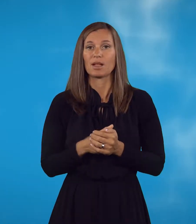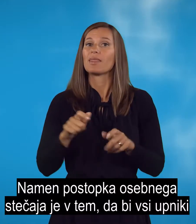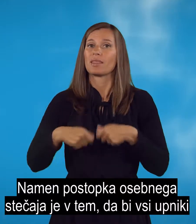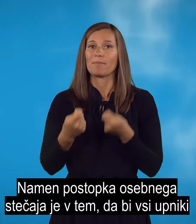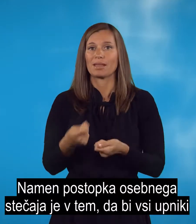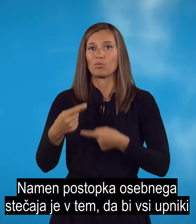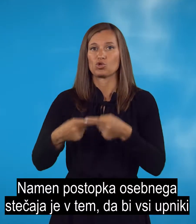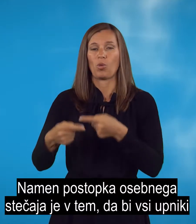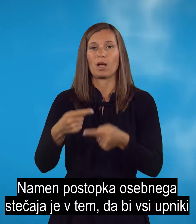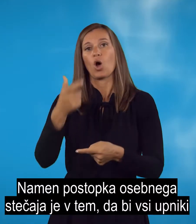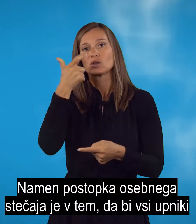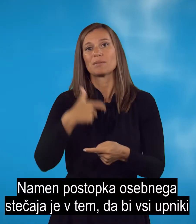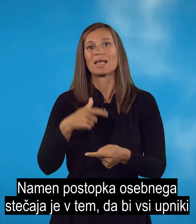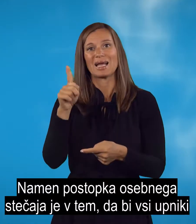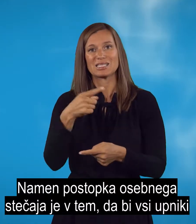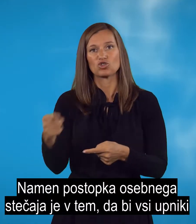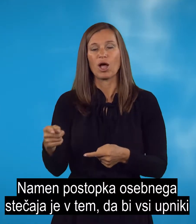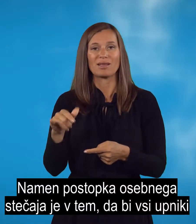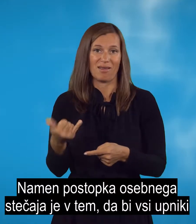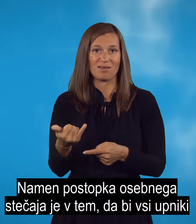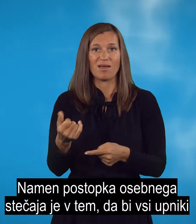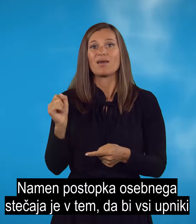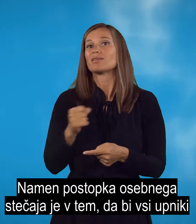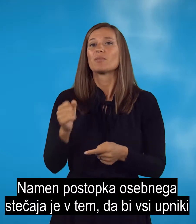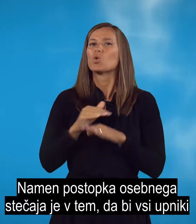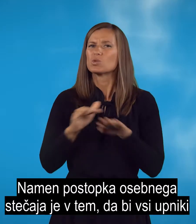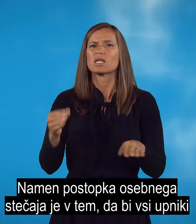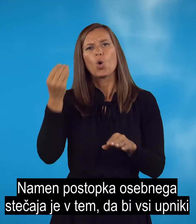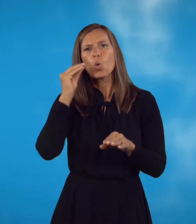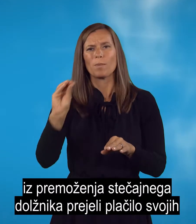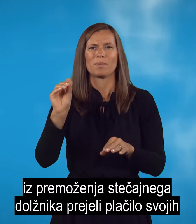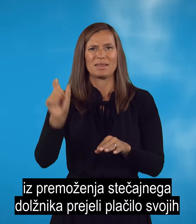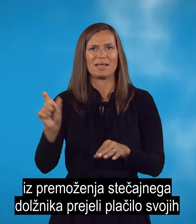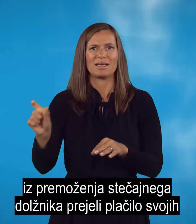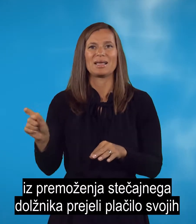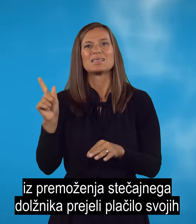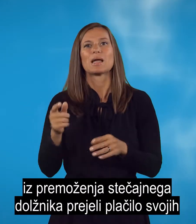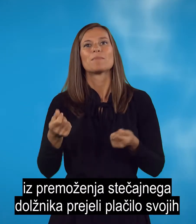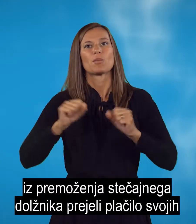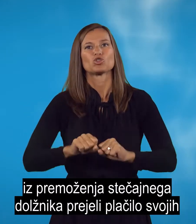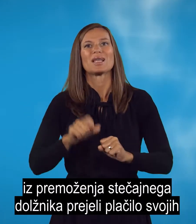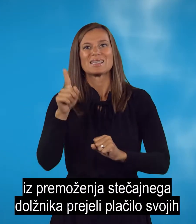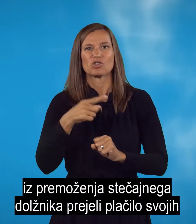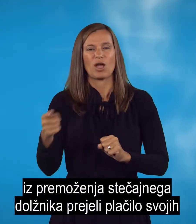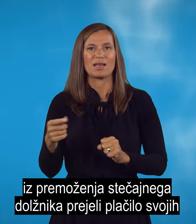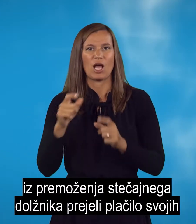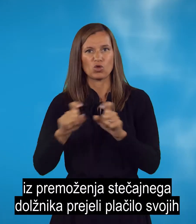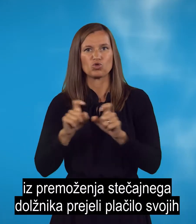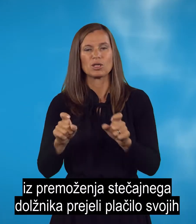Namen postopka osebnega stečaja je v tem, da bi vsi upniki iz premoženja stečajnega dolžnika prejeli plačilo